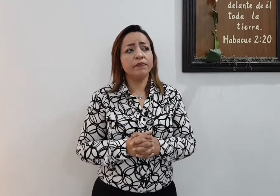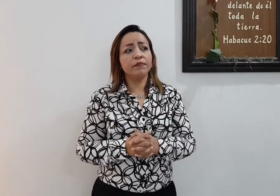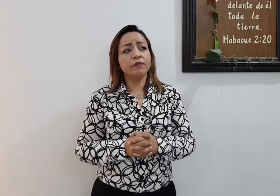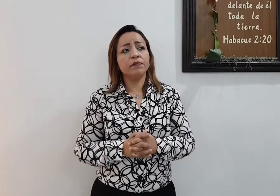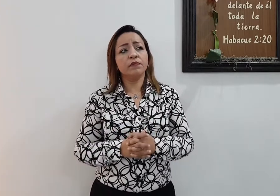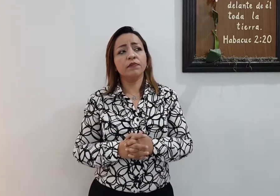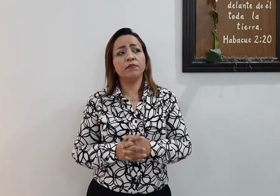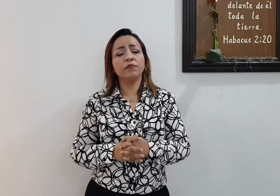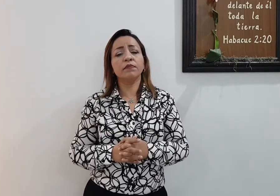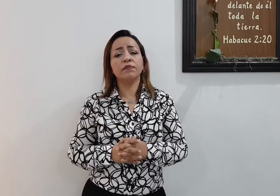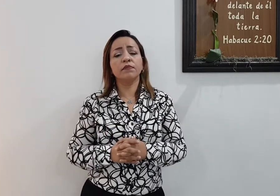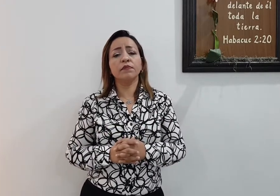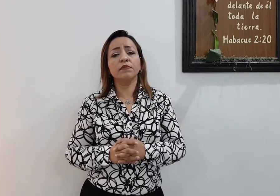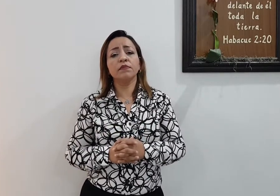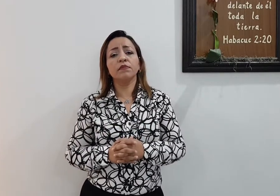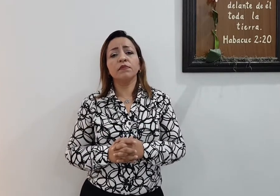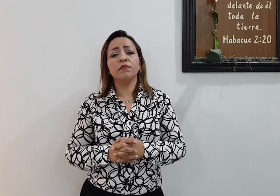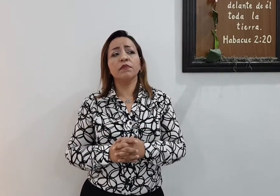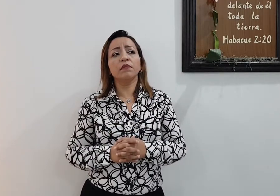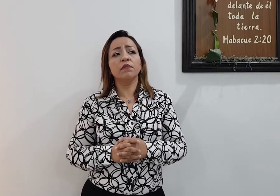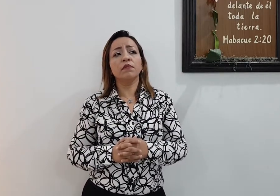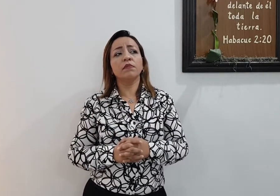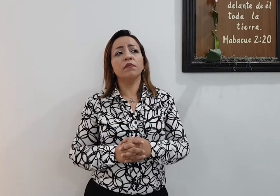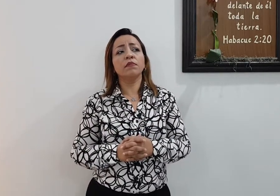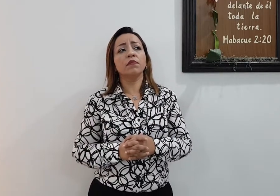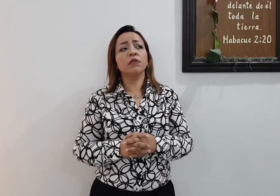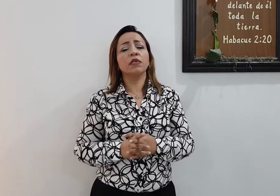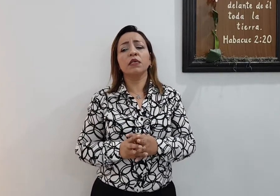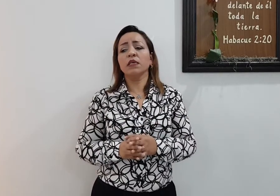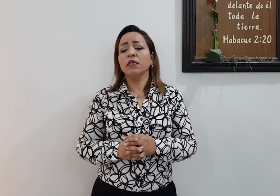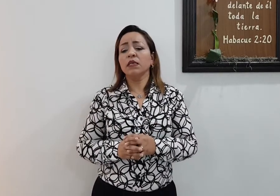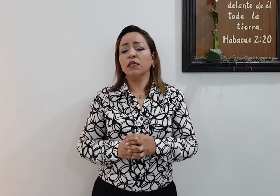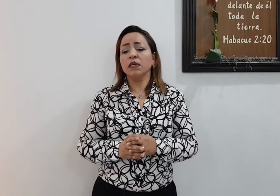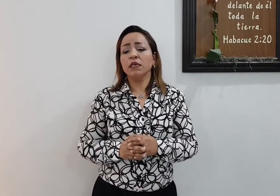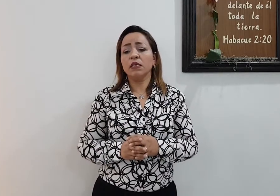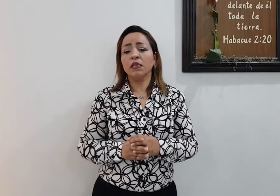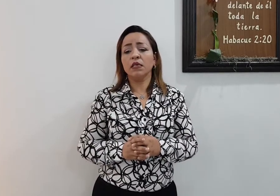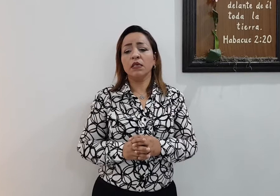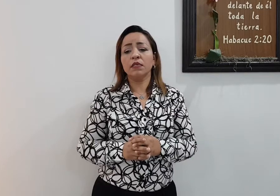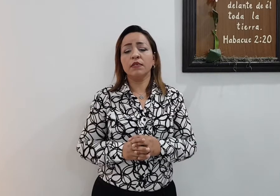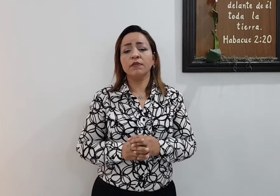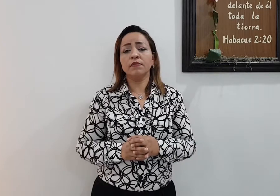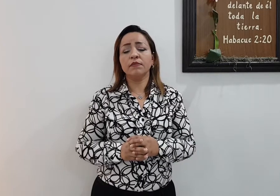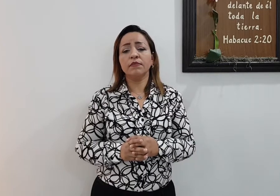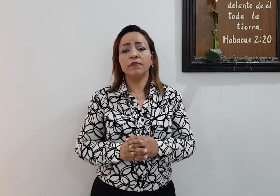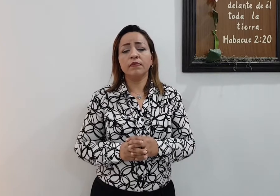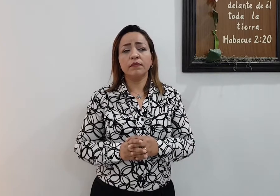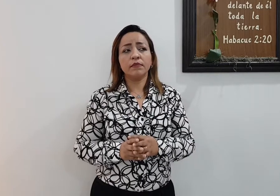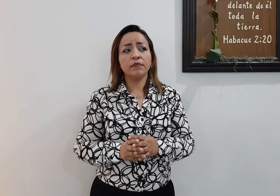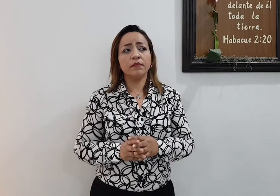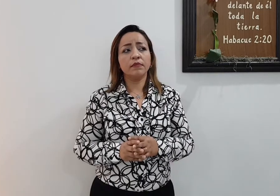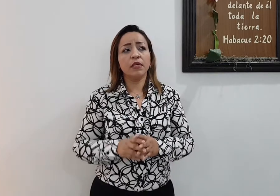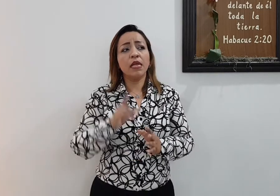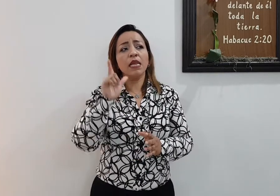balbuceo del niño en la fe. Para Dios así es, ¿verdad? O el clamor del creyente que